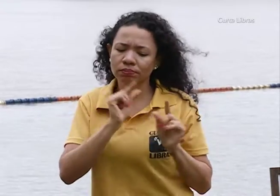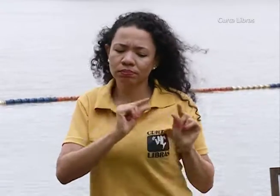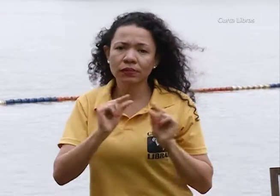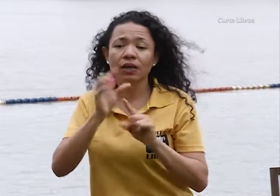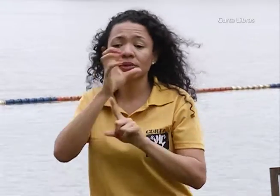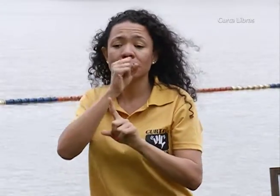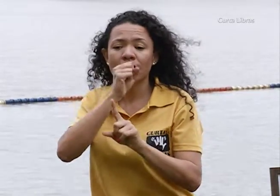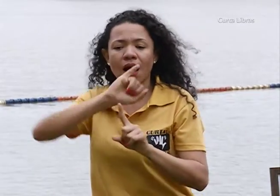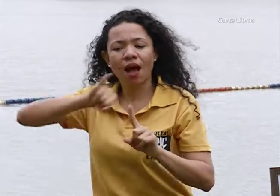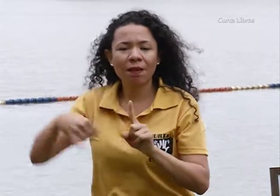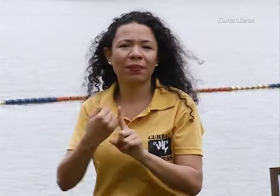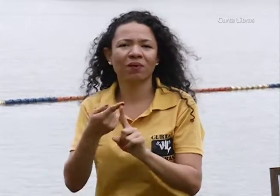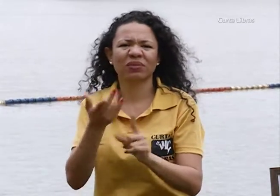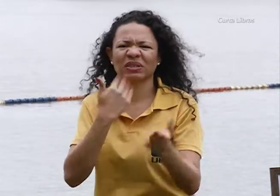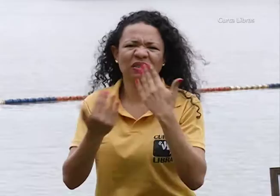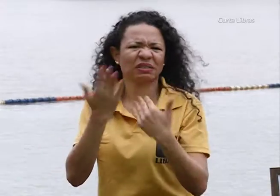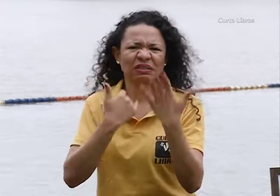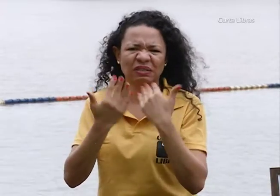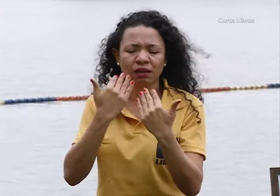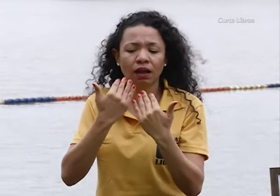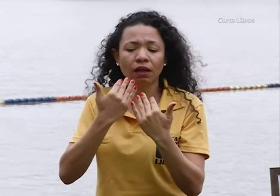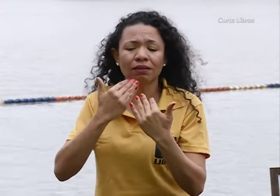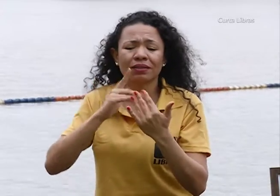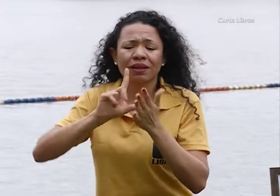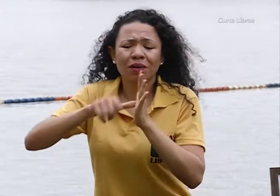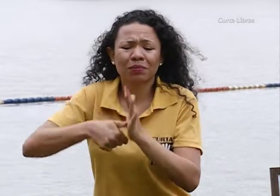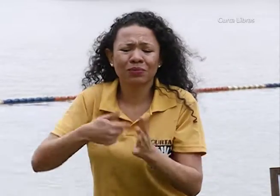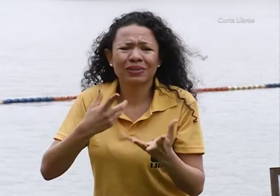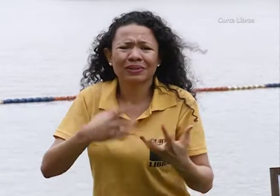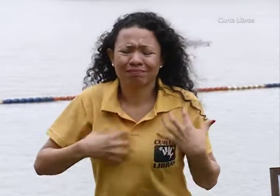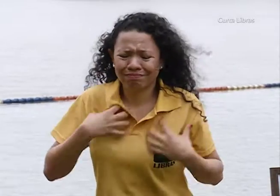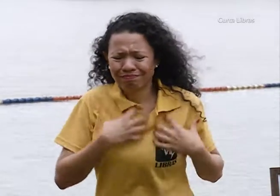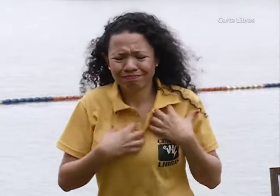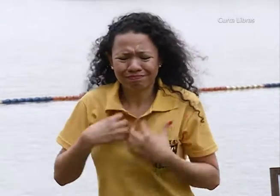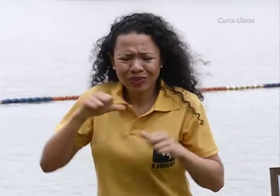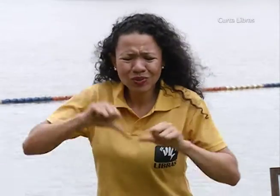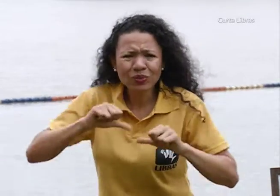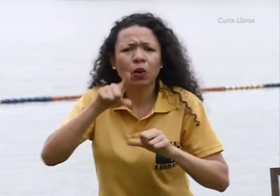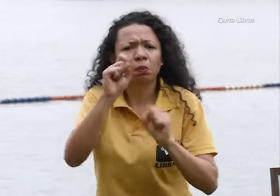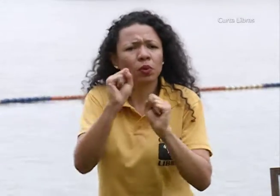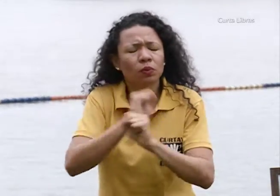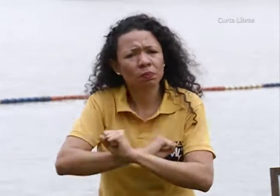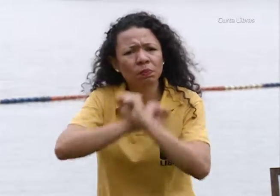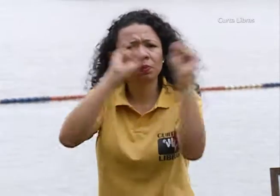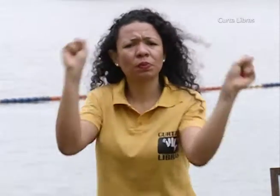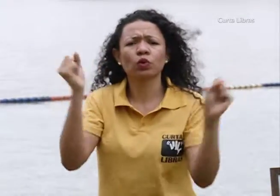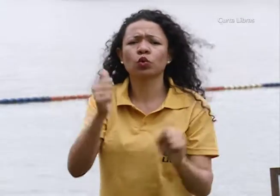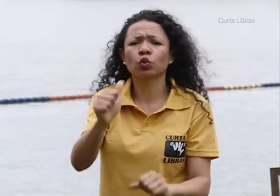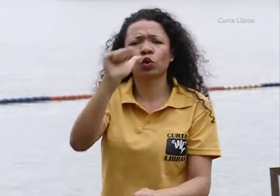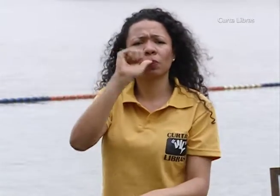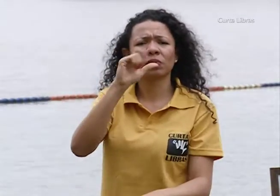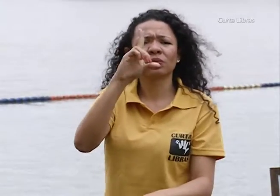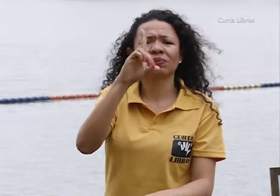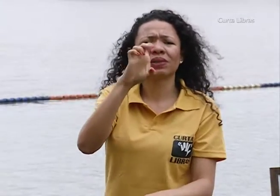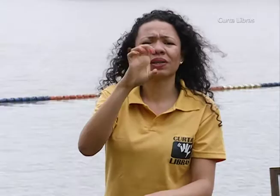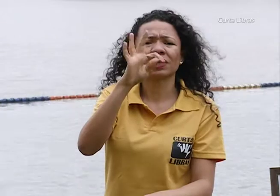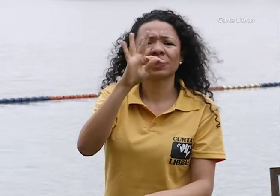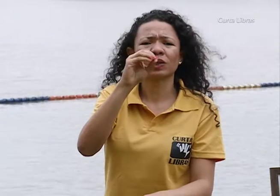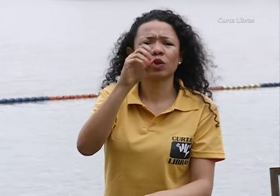mesmo. Mas durante a semana, você come bem pouquinho. E no sábado, aproveita para comer bastante. Porque